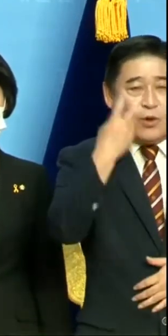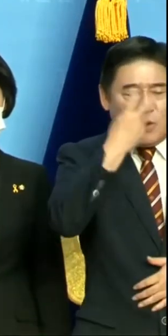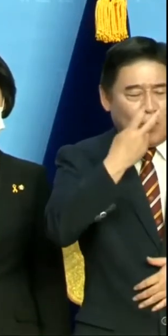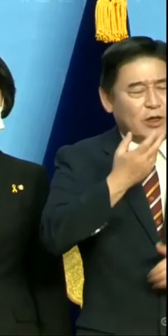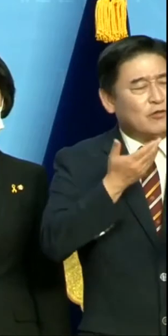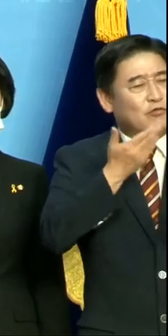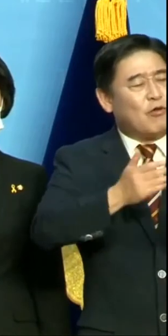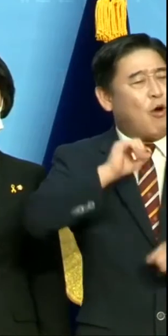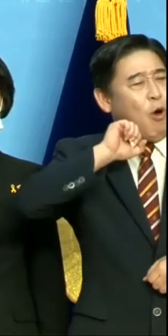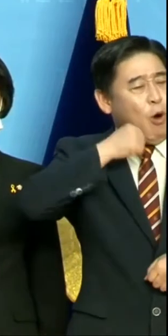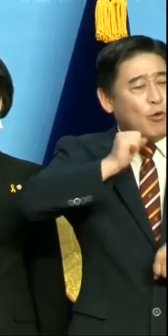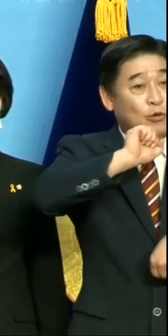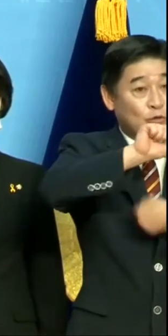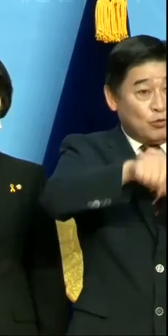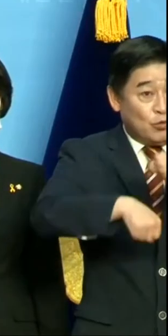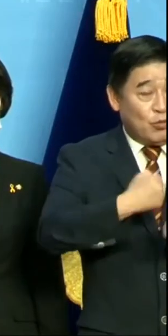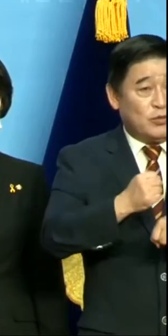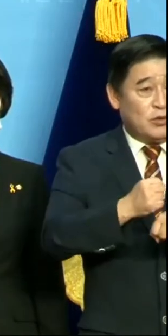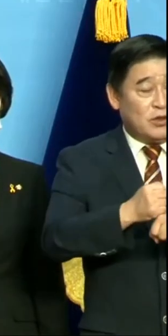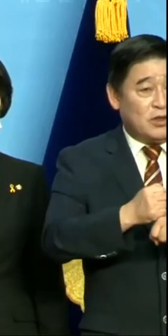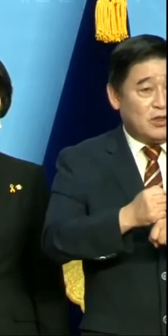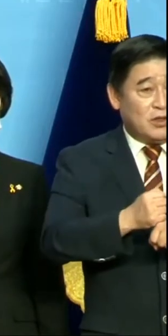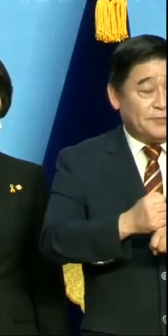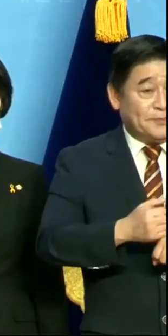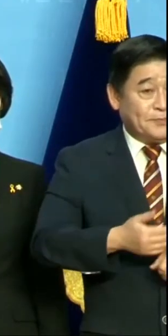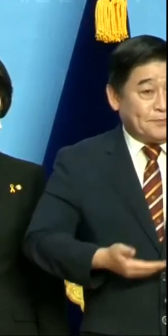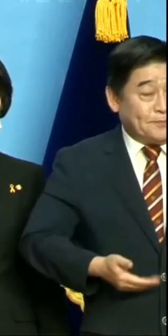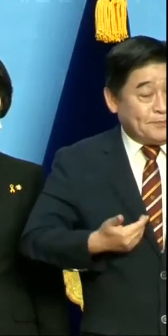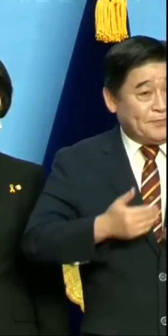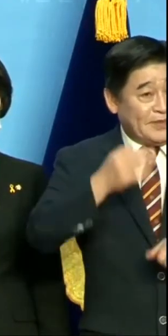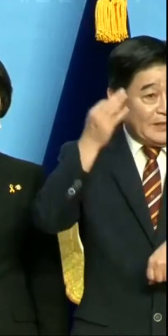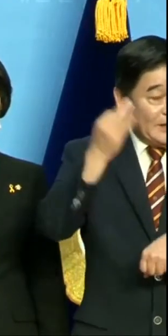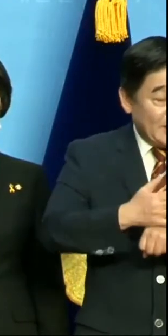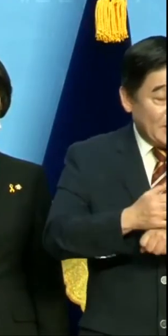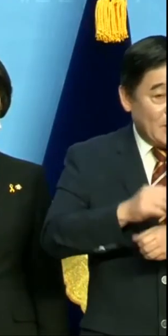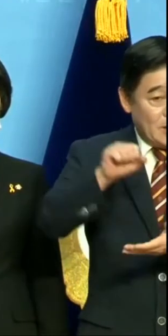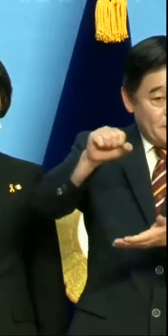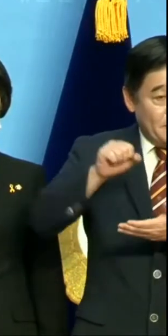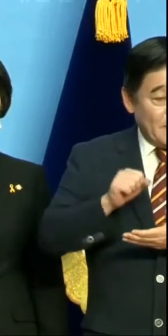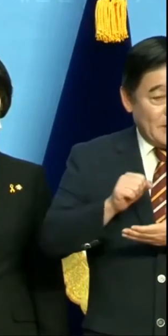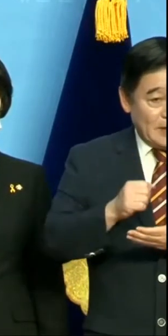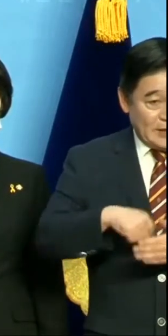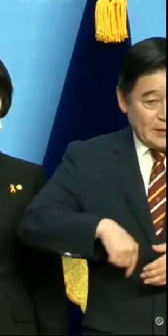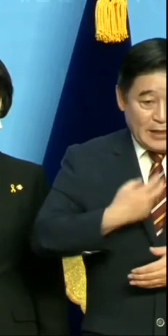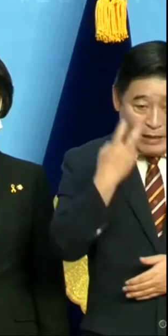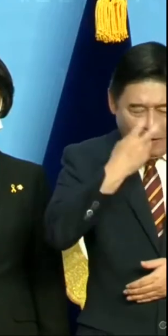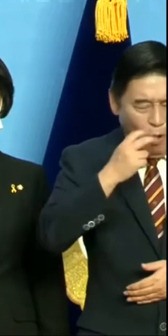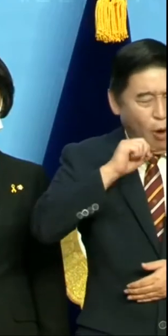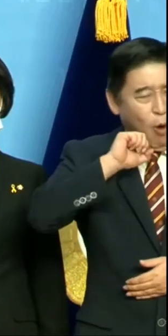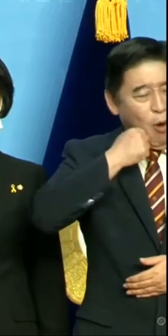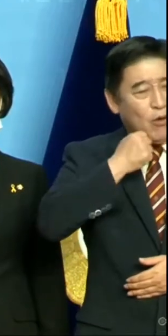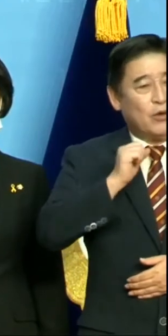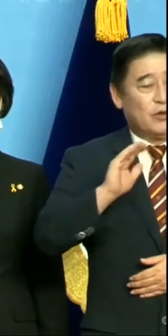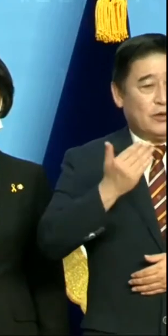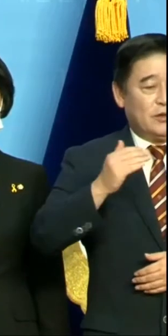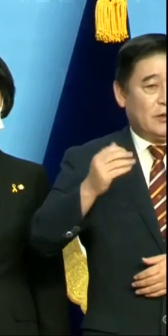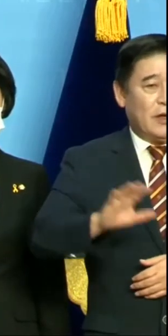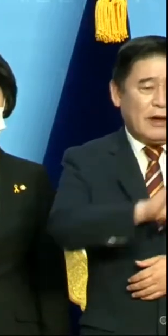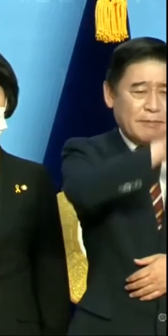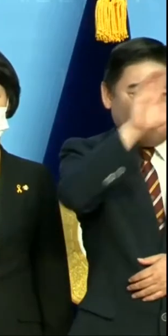어려운 동물들을 충동적으로 구매하고 관리가 어려워 지면 유기하는 현상이 되풀이되고 있습니다